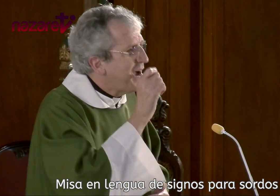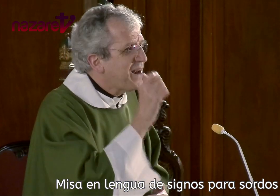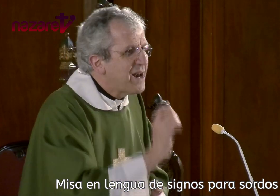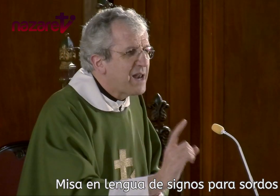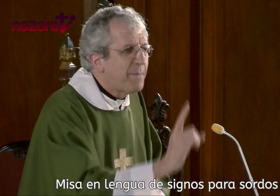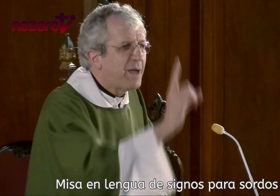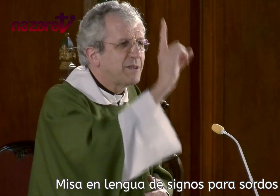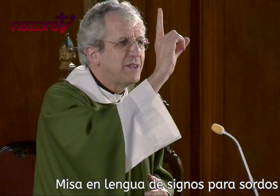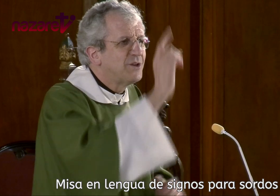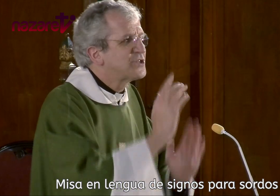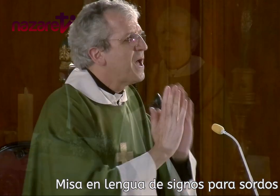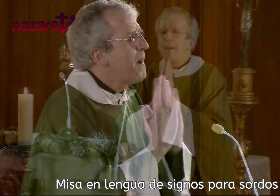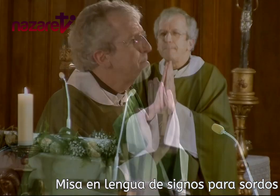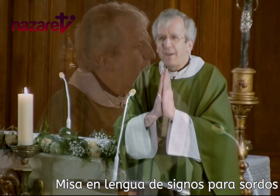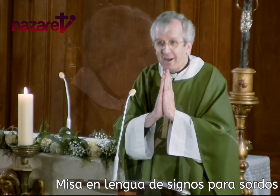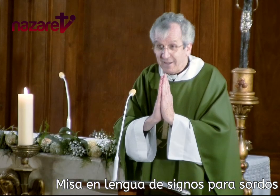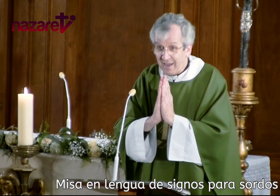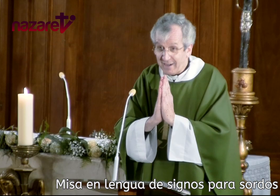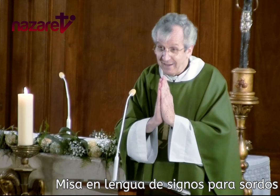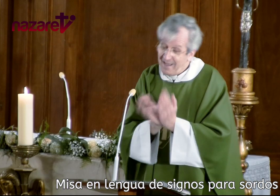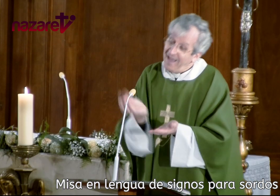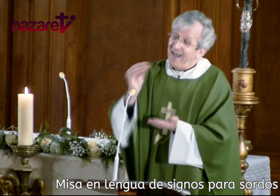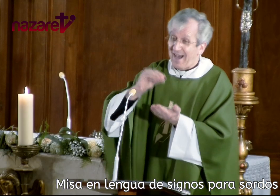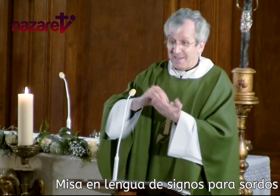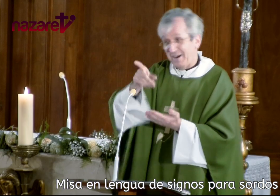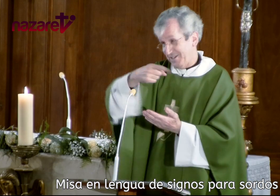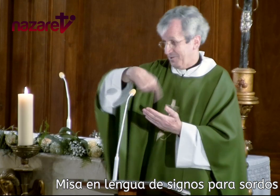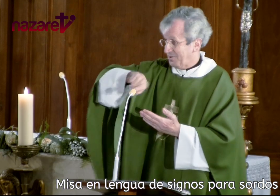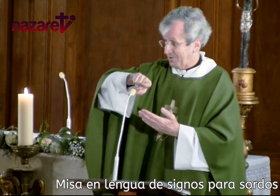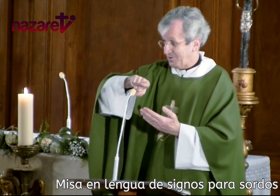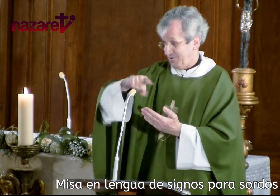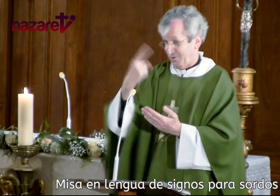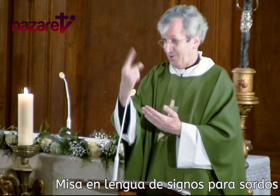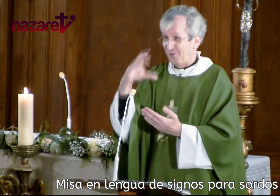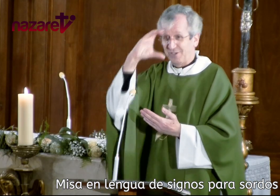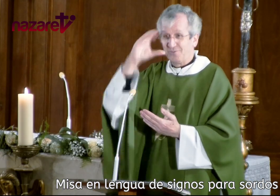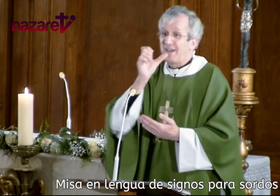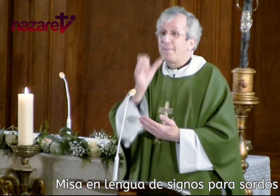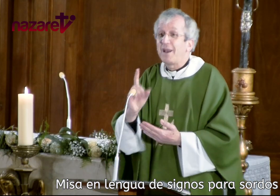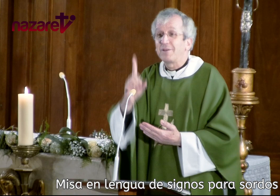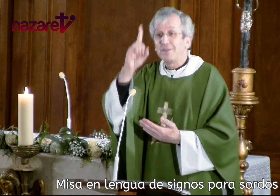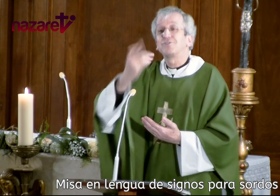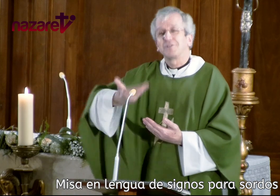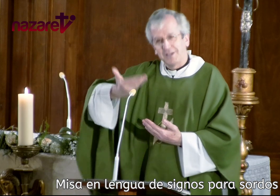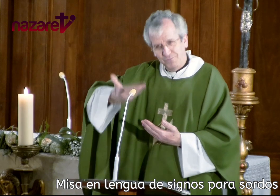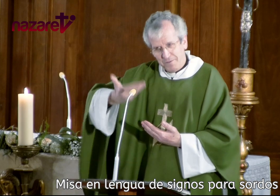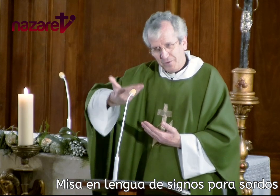la palabra de dios para rezar además nosotros no sólo escuchar la palabra de dios que es muy importante